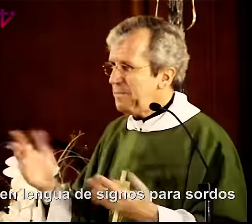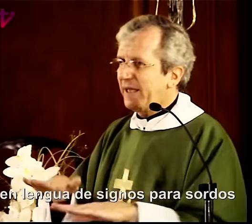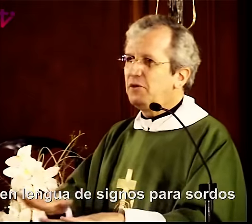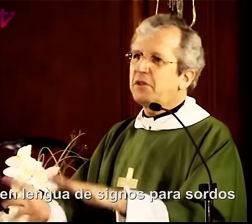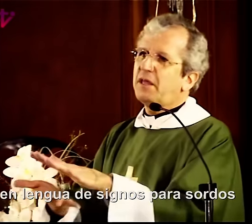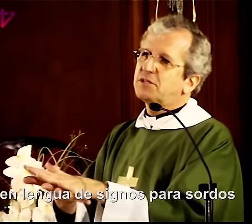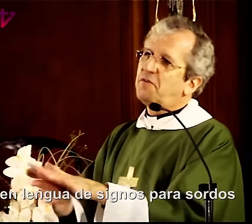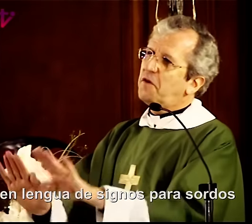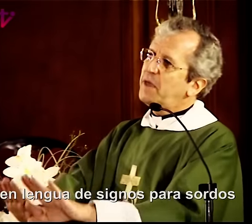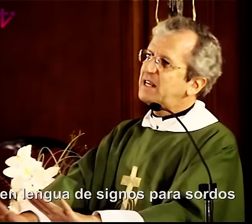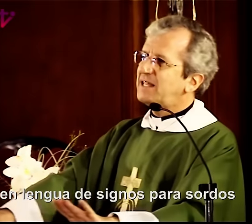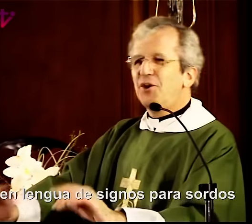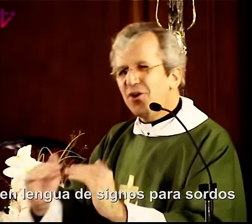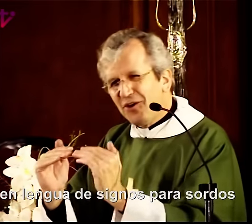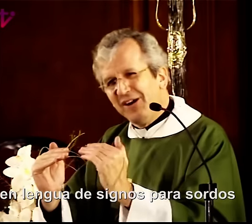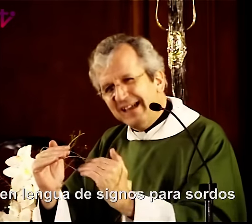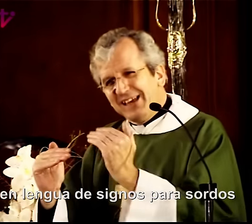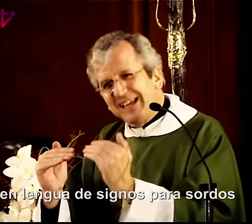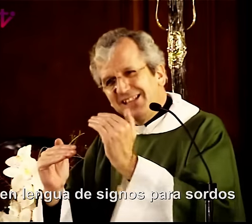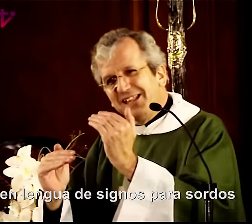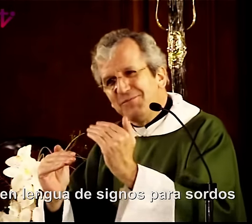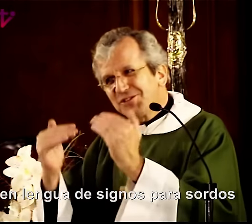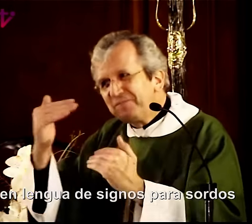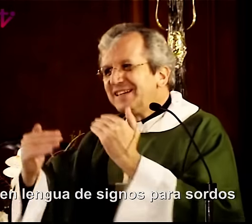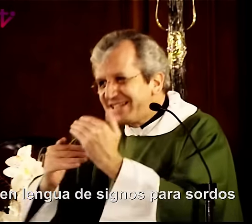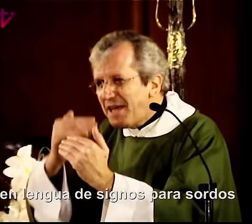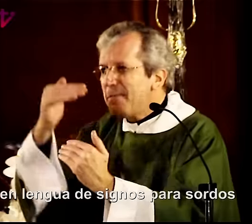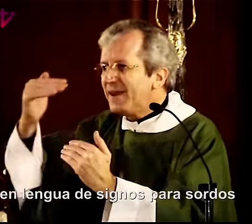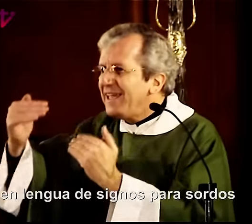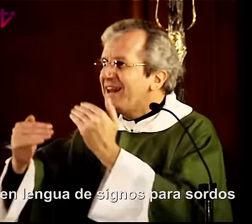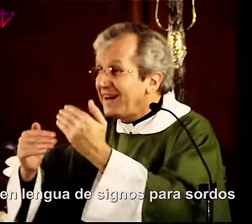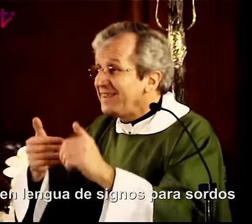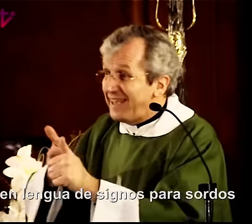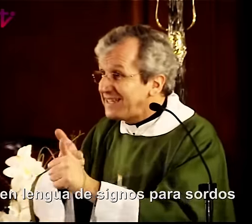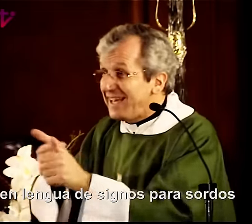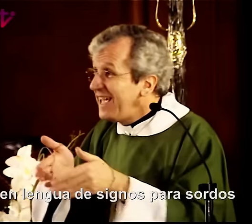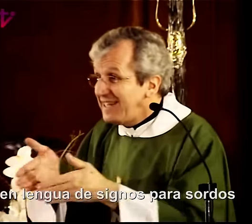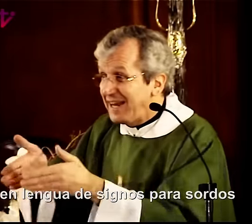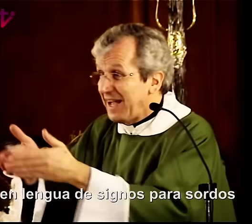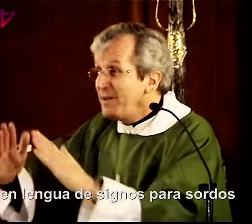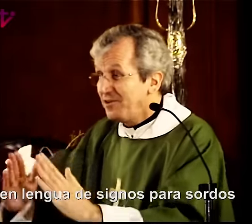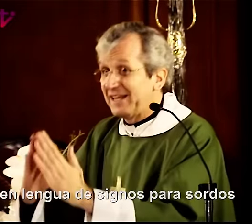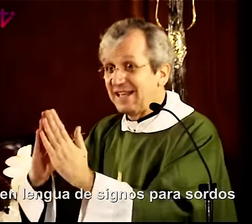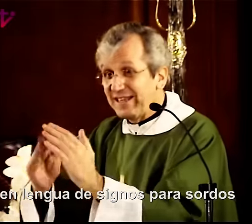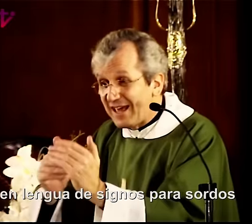que no te quedes conforme y ya está, no, que intentemos siempre ir adelante, ese es el camino de la santidad,